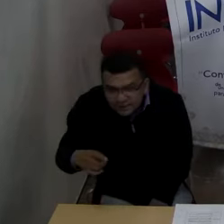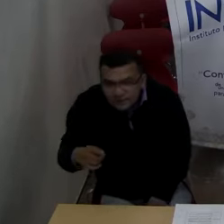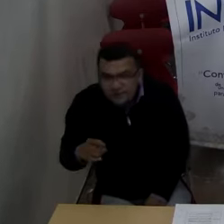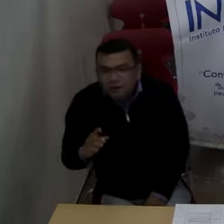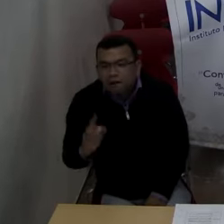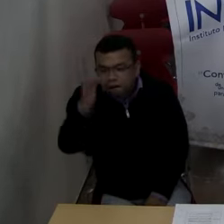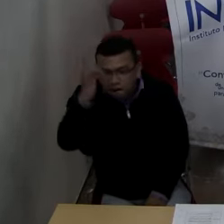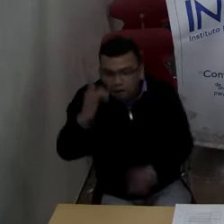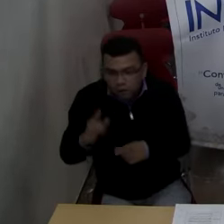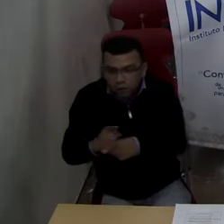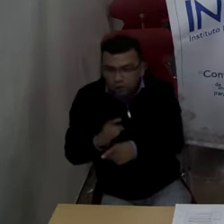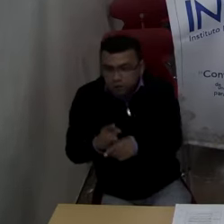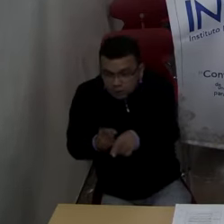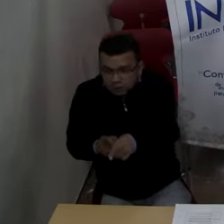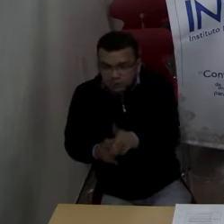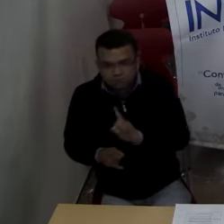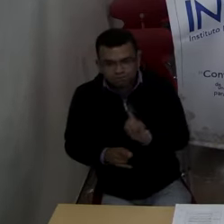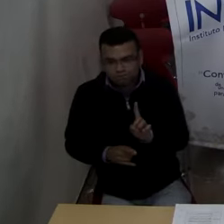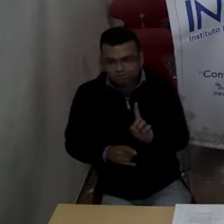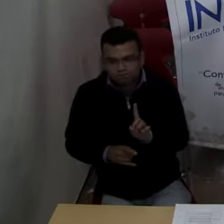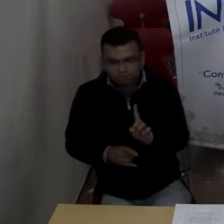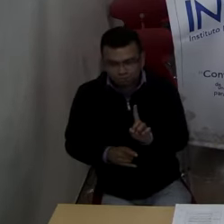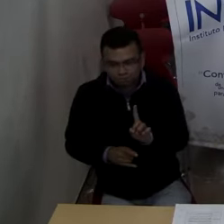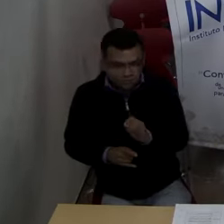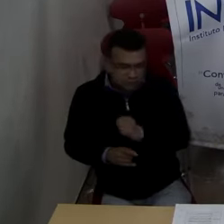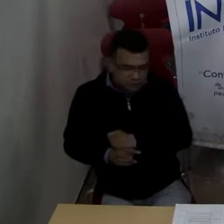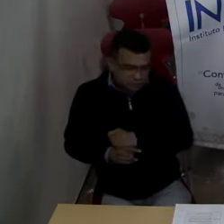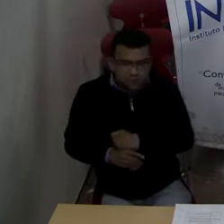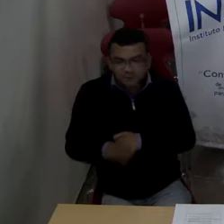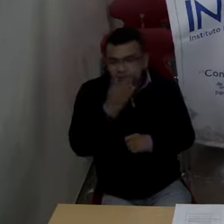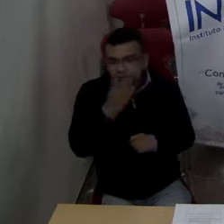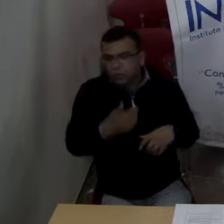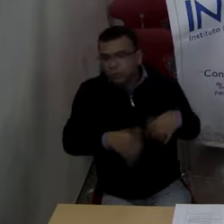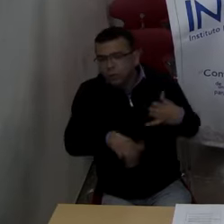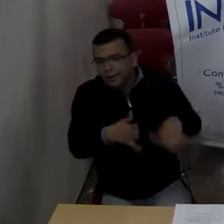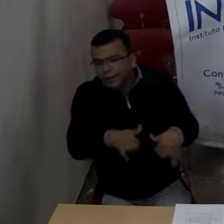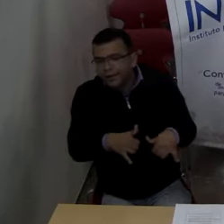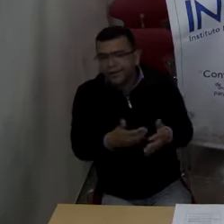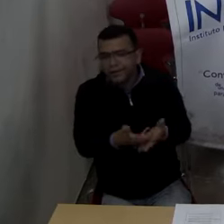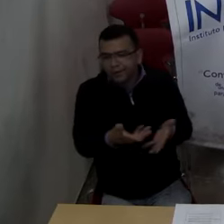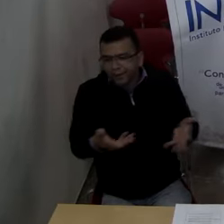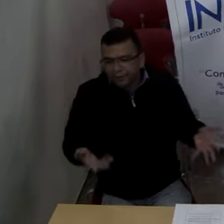tácitamente la introducción de cuerpos extraños u objetos en el oído,